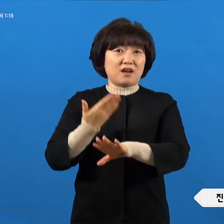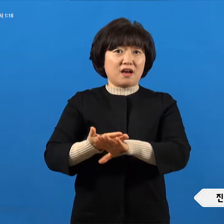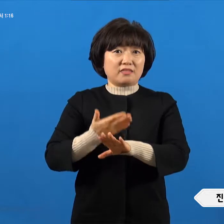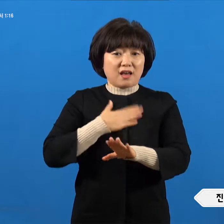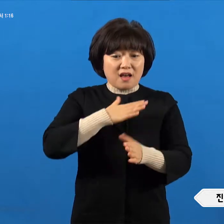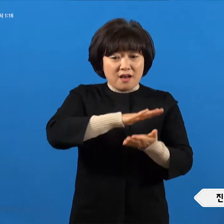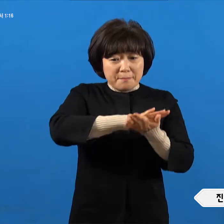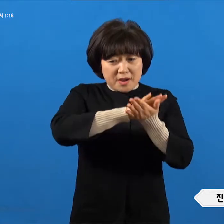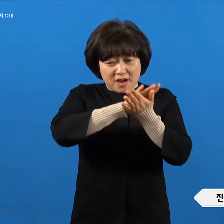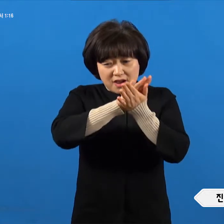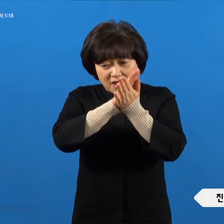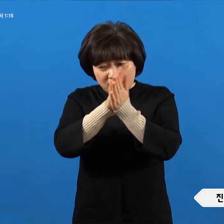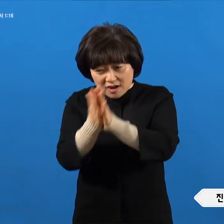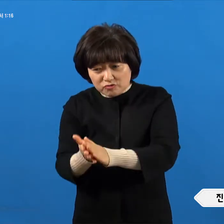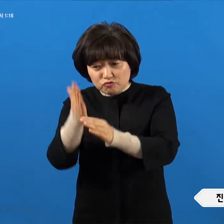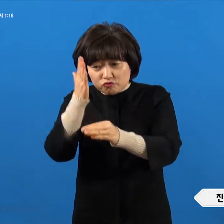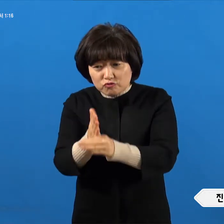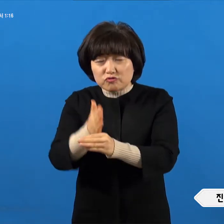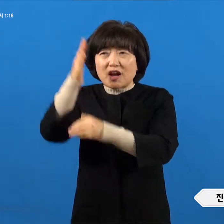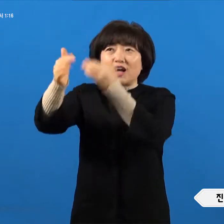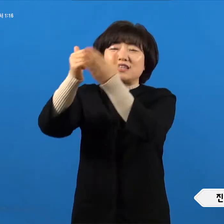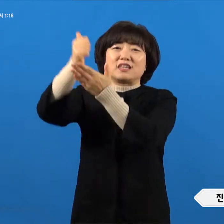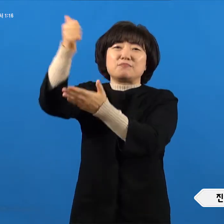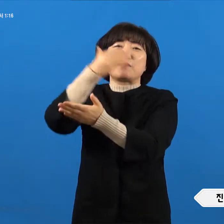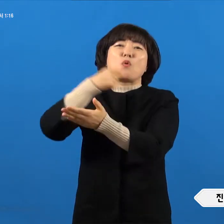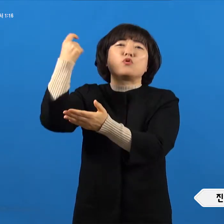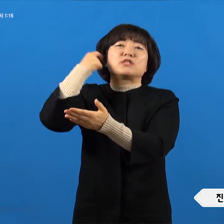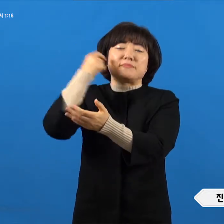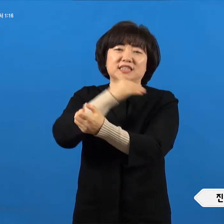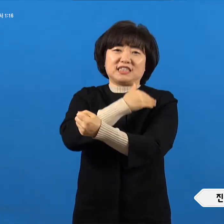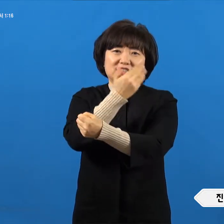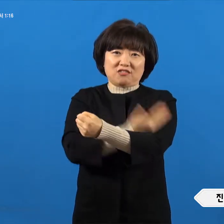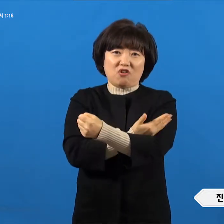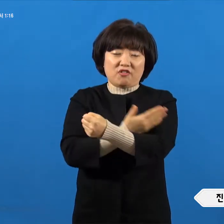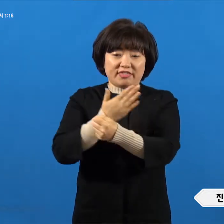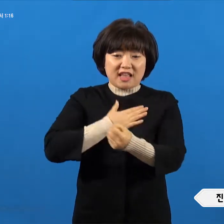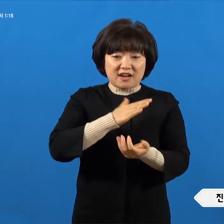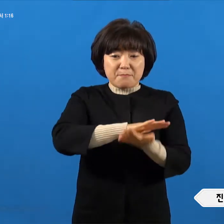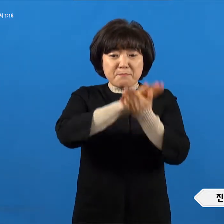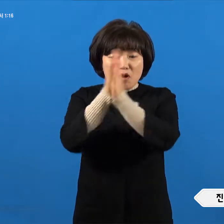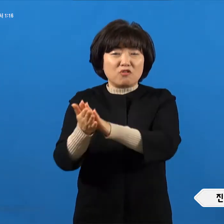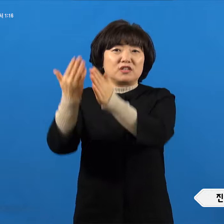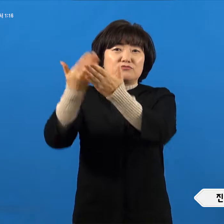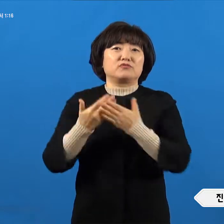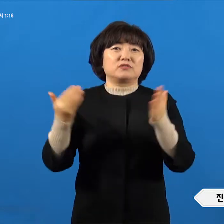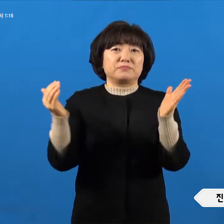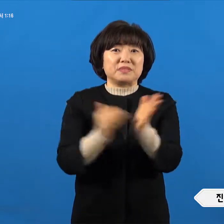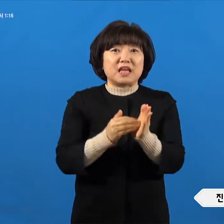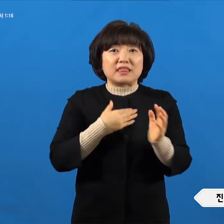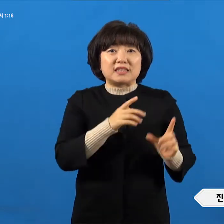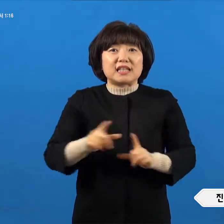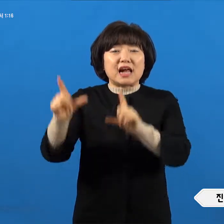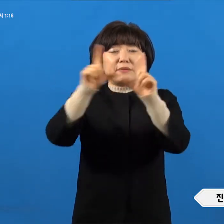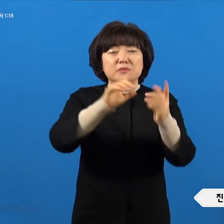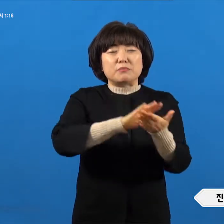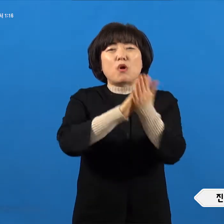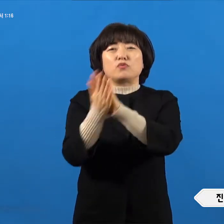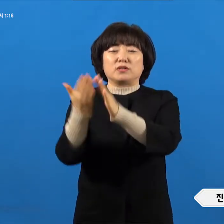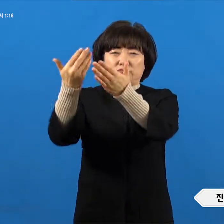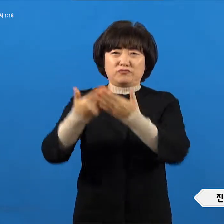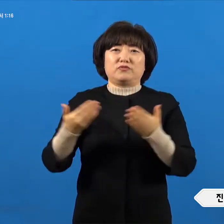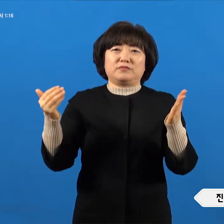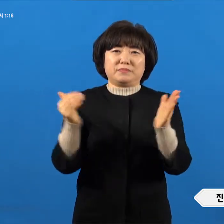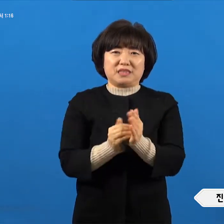삶에 여전히 역사하고 계시는 복음의 능력, 그 복음의 능력이 나를 변화시키셨습니다. 우리 삶을